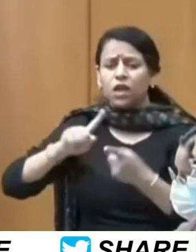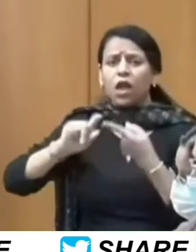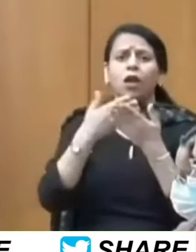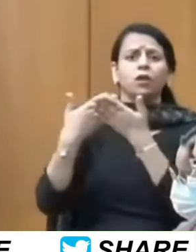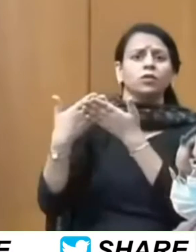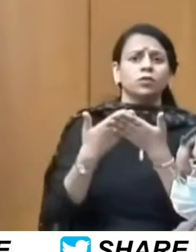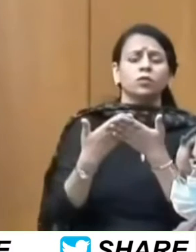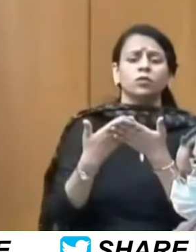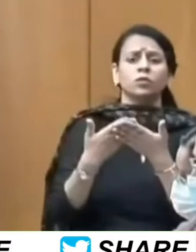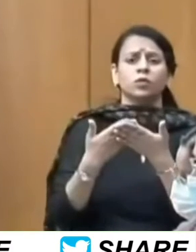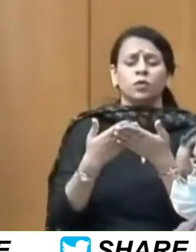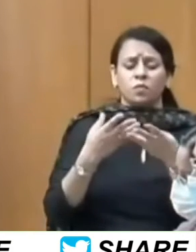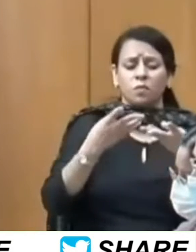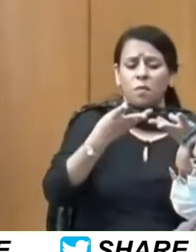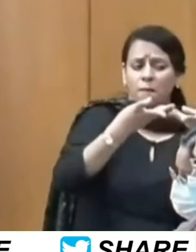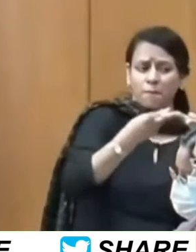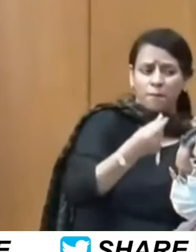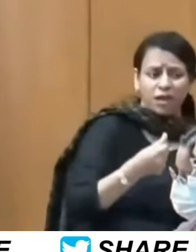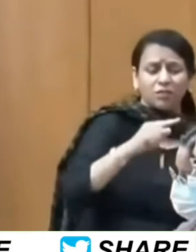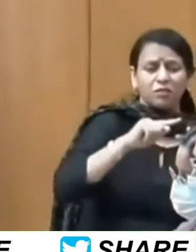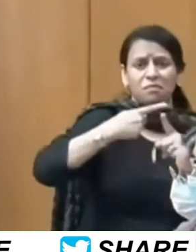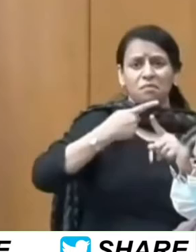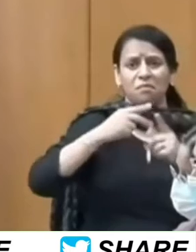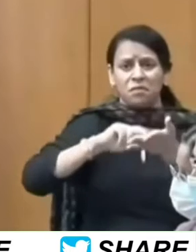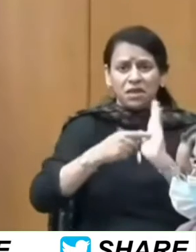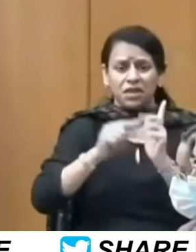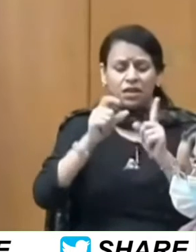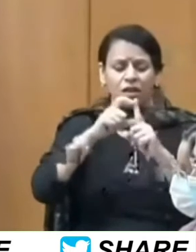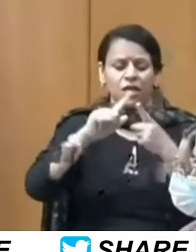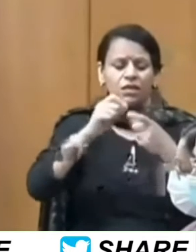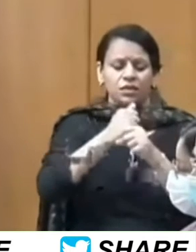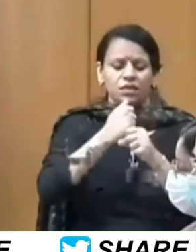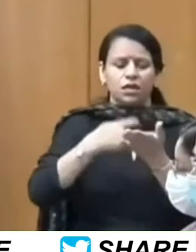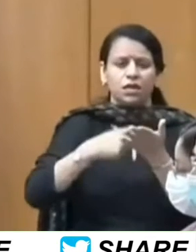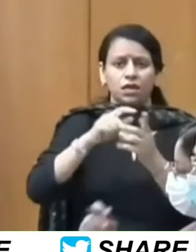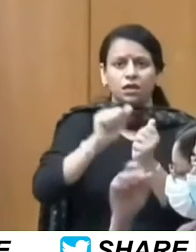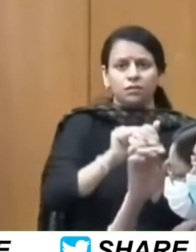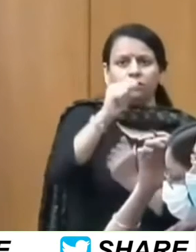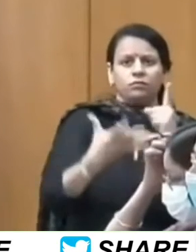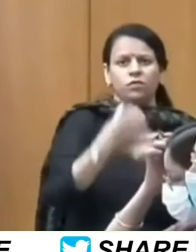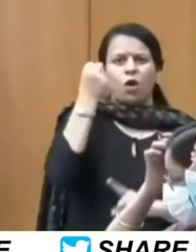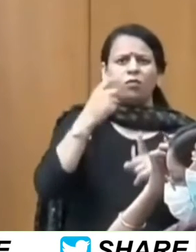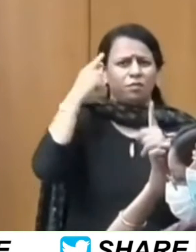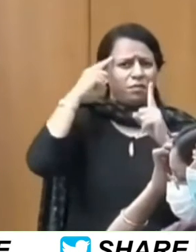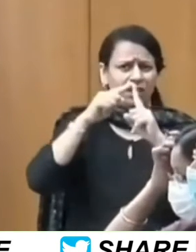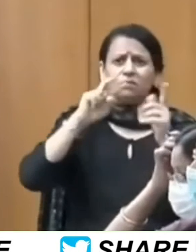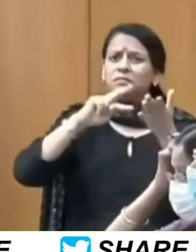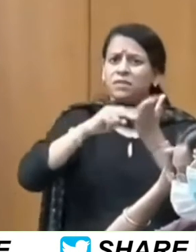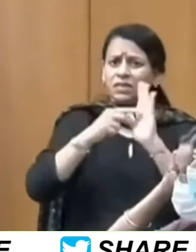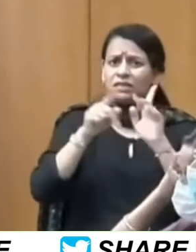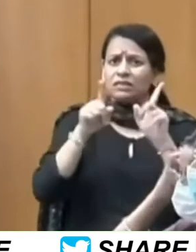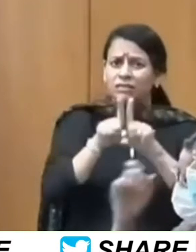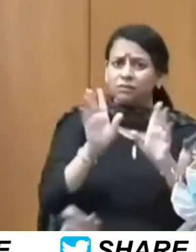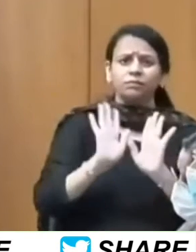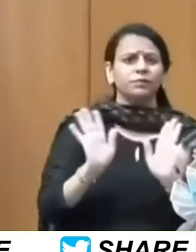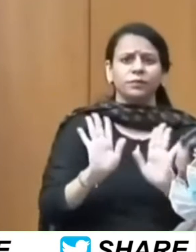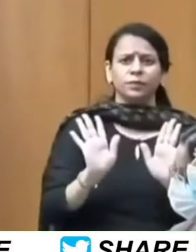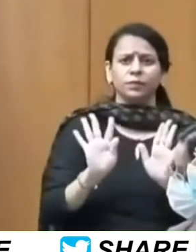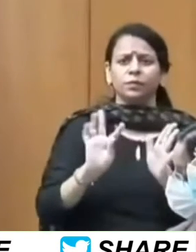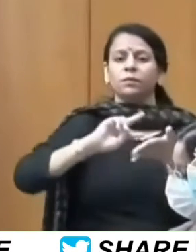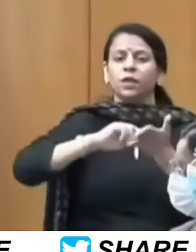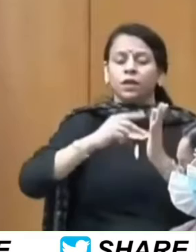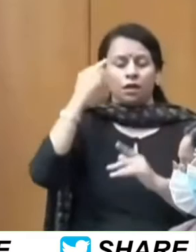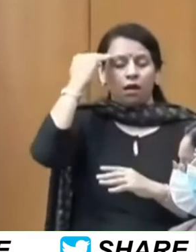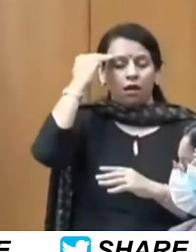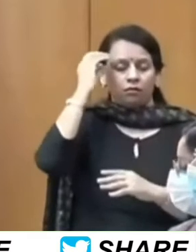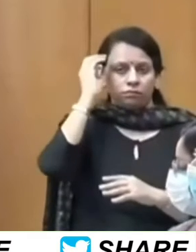शिक्षा कोई अंक गणित या डिग्री प्राप्त करने की प्रतिस्पर्धा नहीं है, परंतु